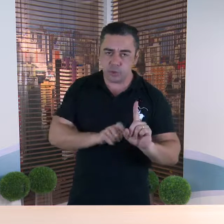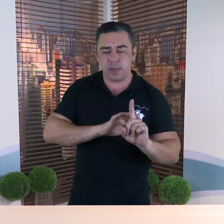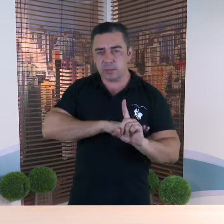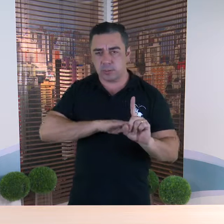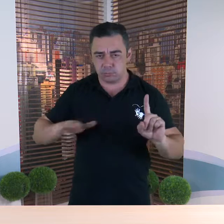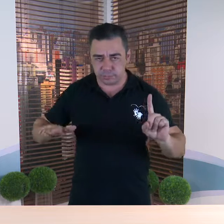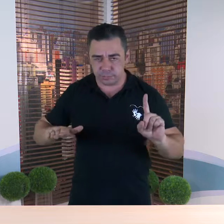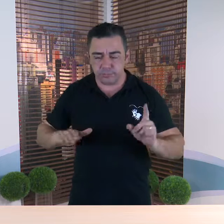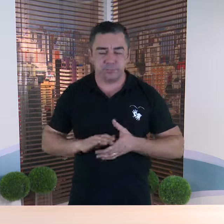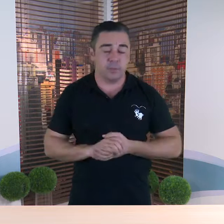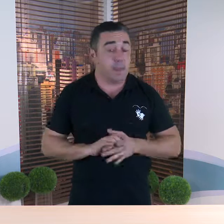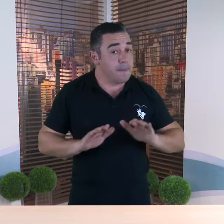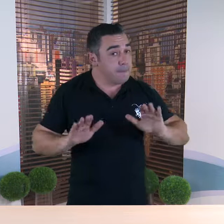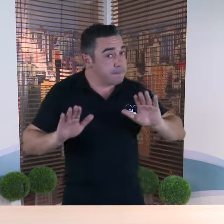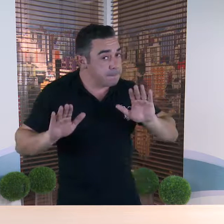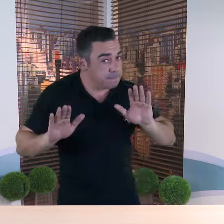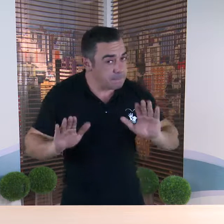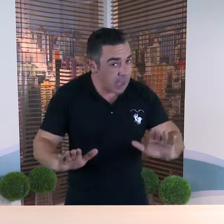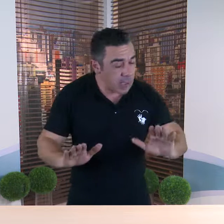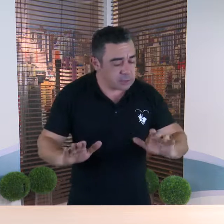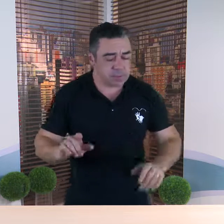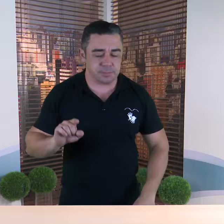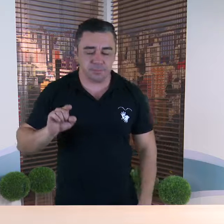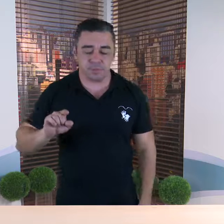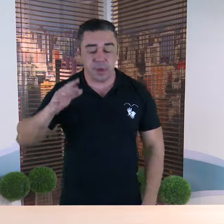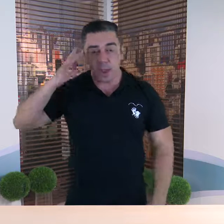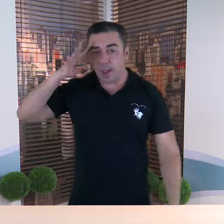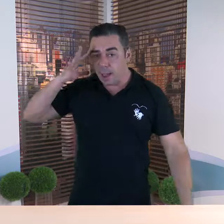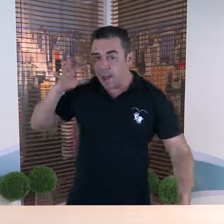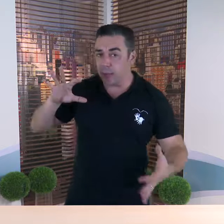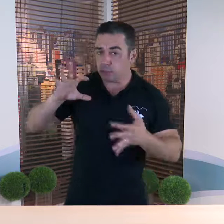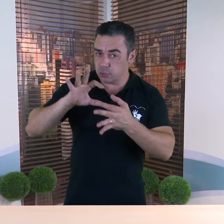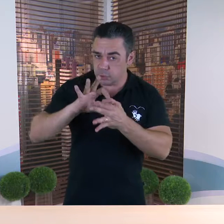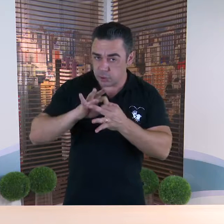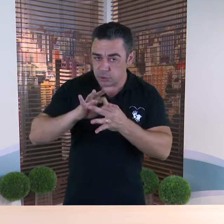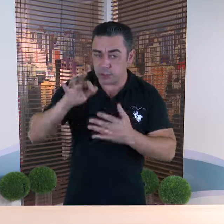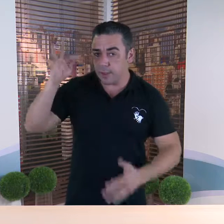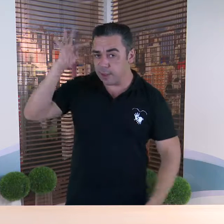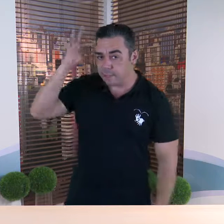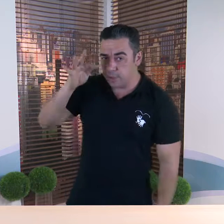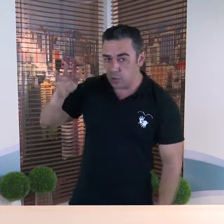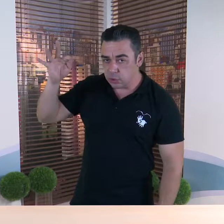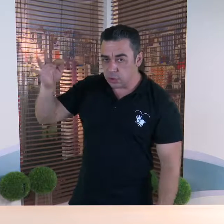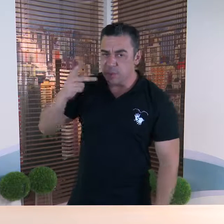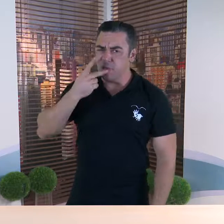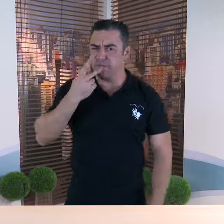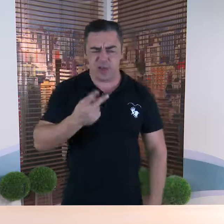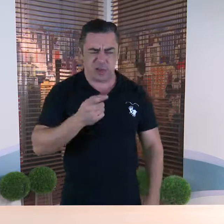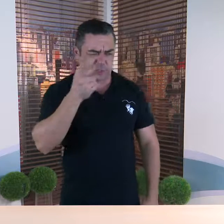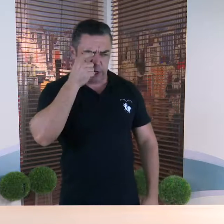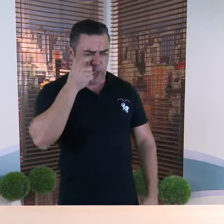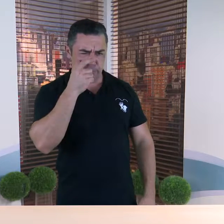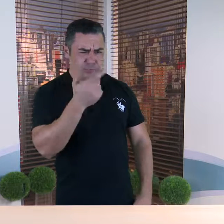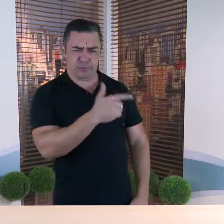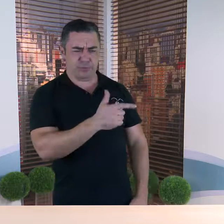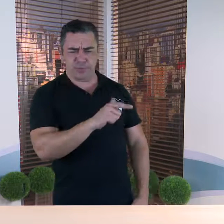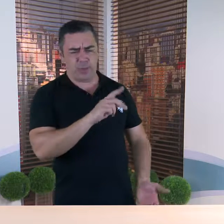e personalidade. Por outro lado, o racionalismo filosófico nega que o diabo existe